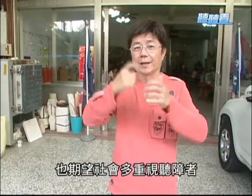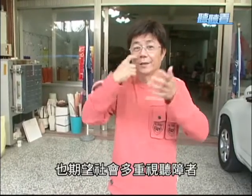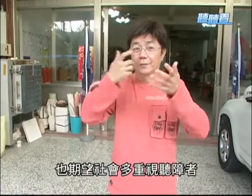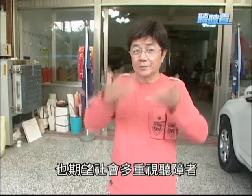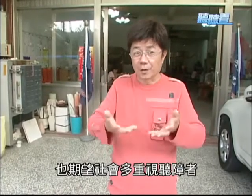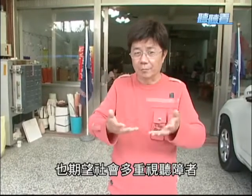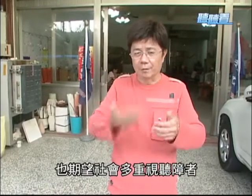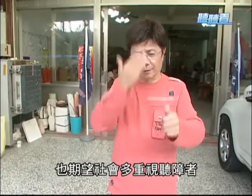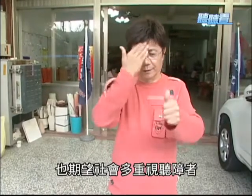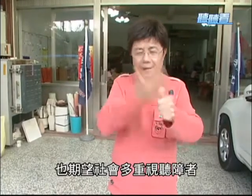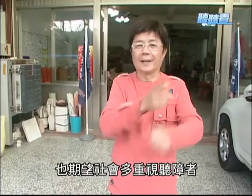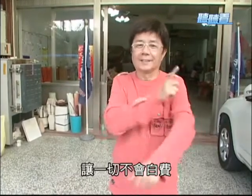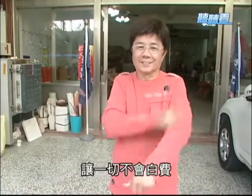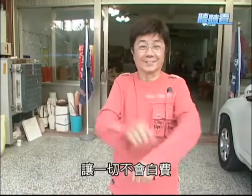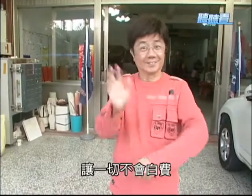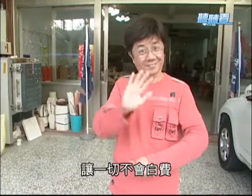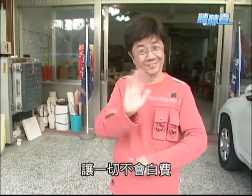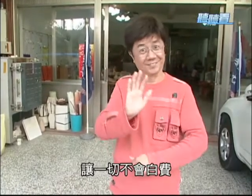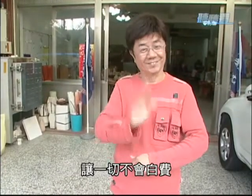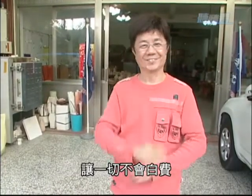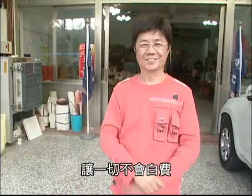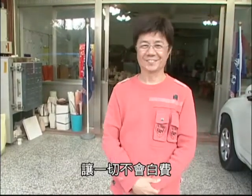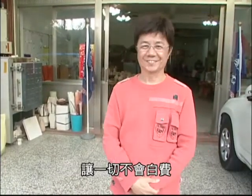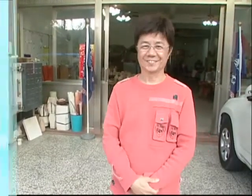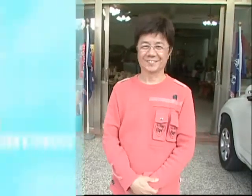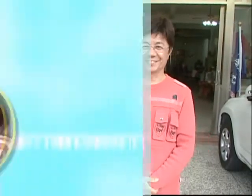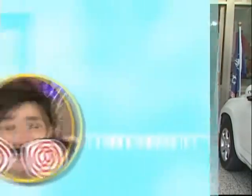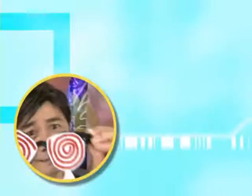重视听障者，让一切不会白费哦。